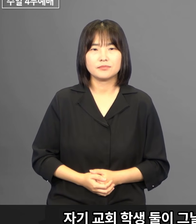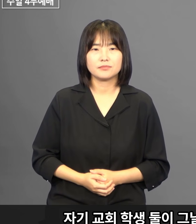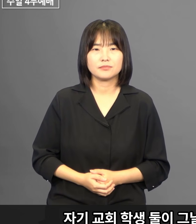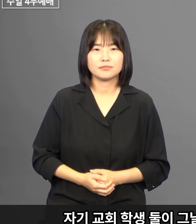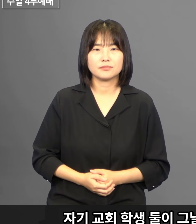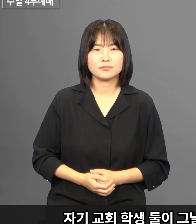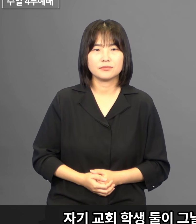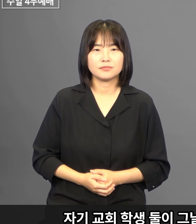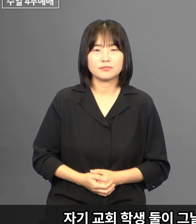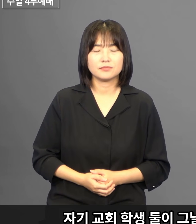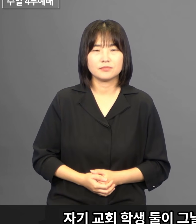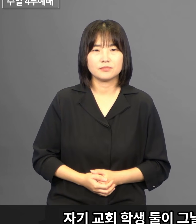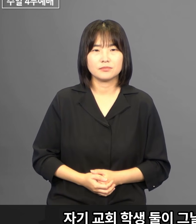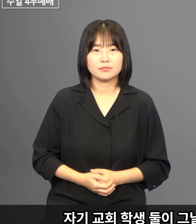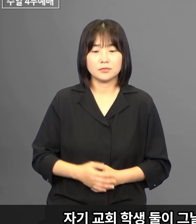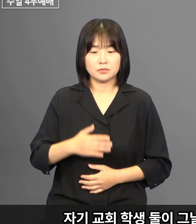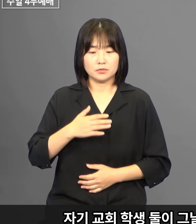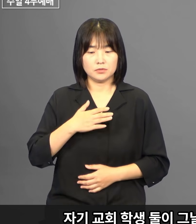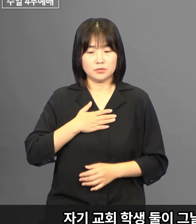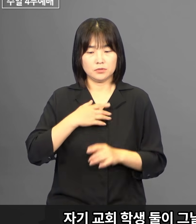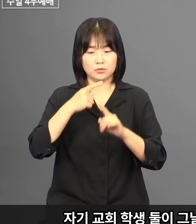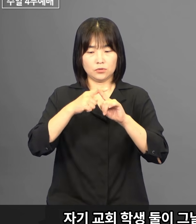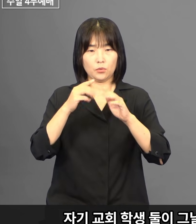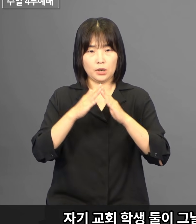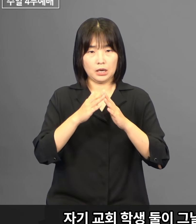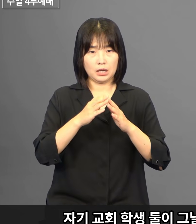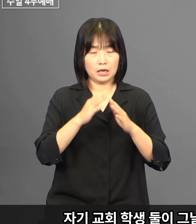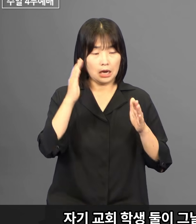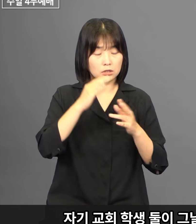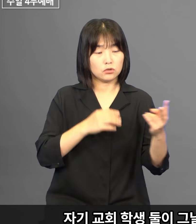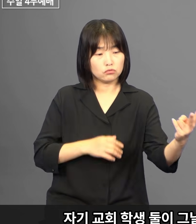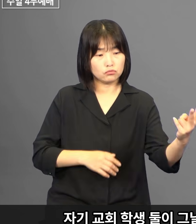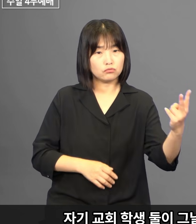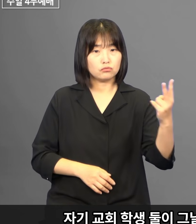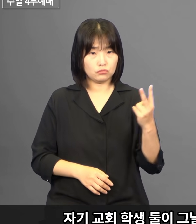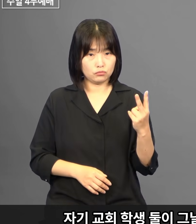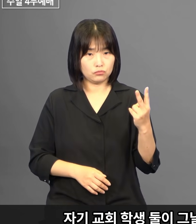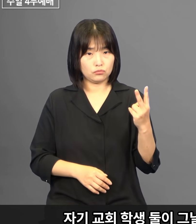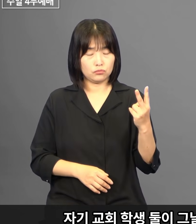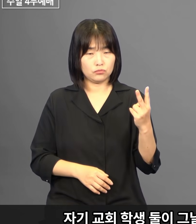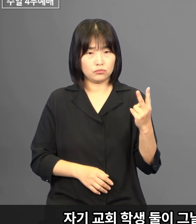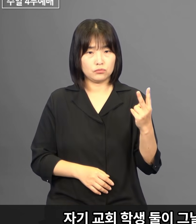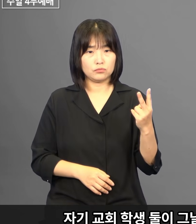자기 교회 학생 둘이 그날 밤에 전도사님을 찾아온 거예요.